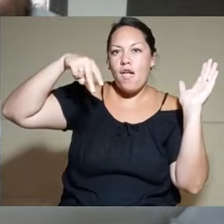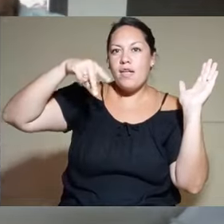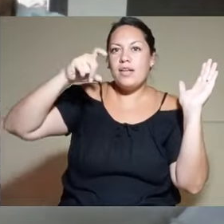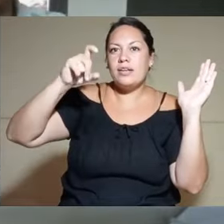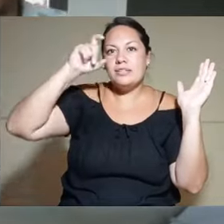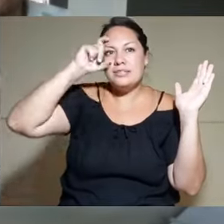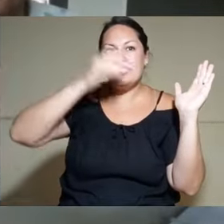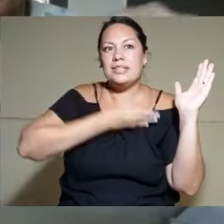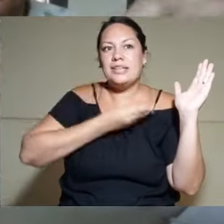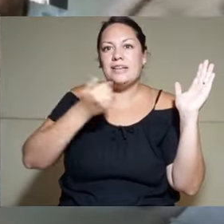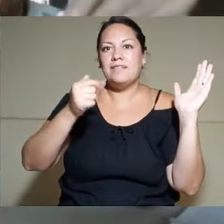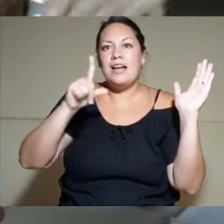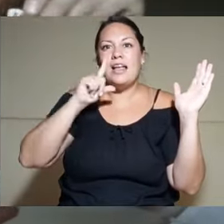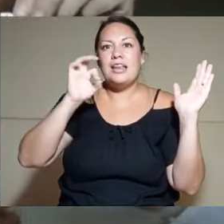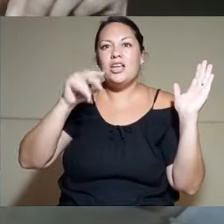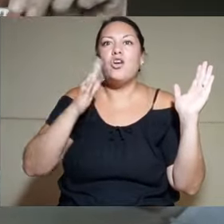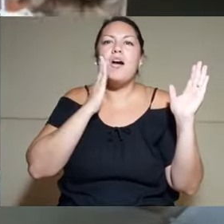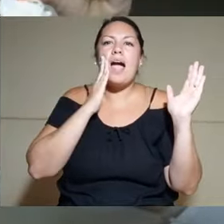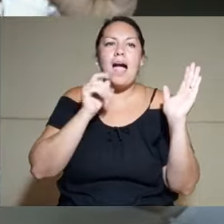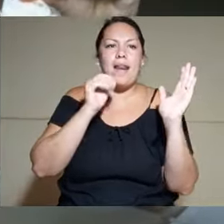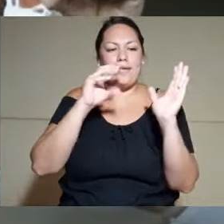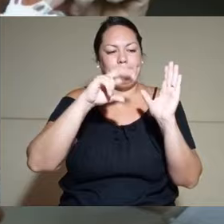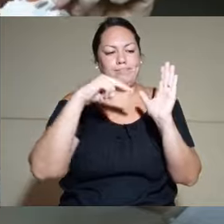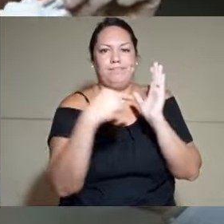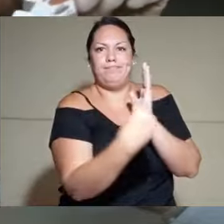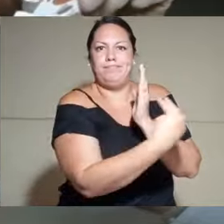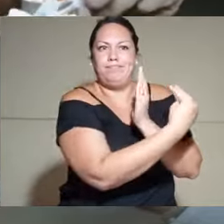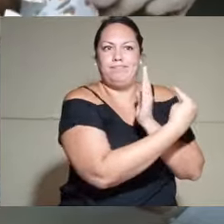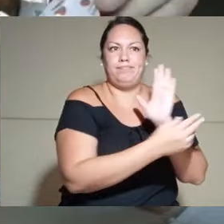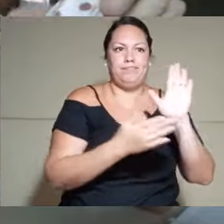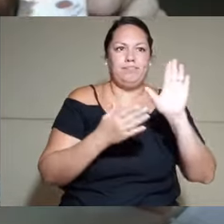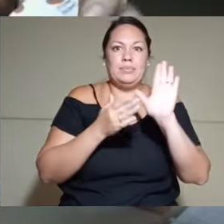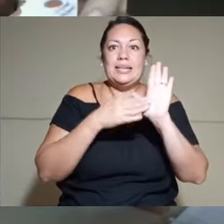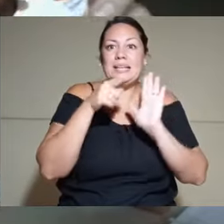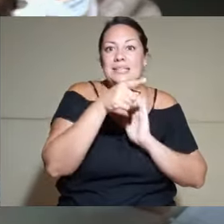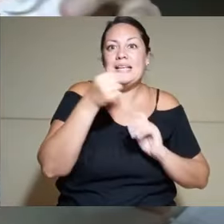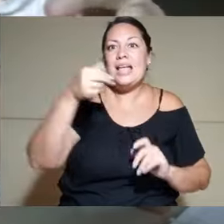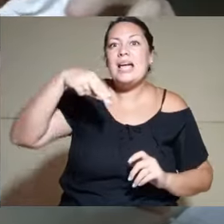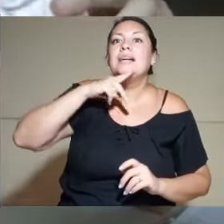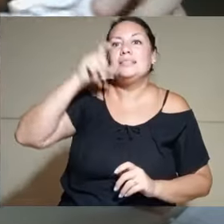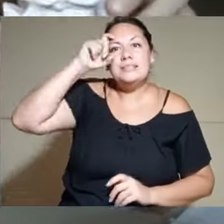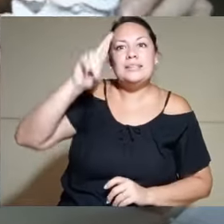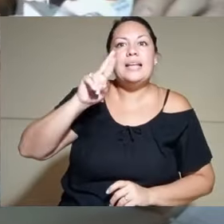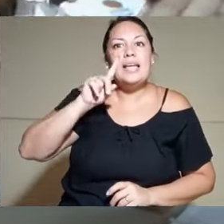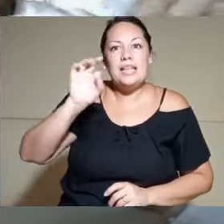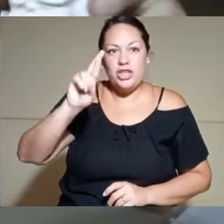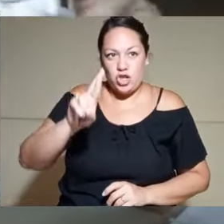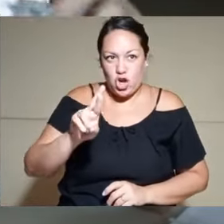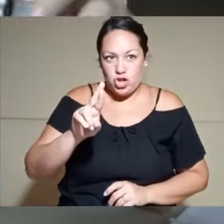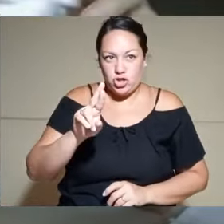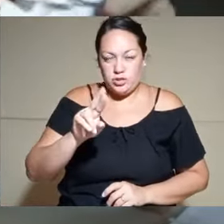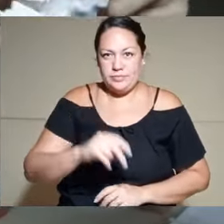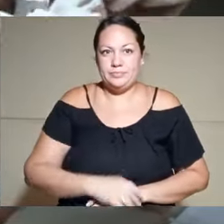Y vamos a tener el tronco encefálico. ¿Sí? Fíjense todas las caras. ¿Ah?